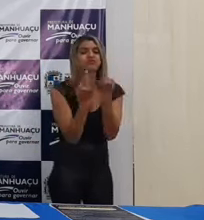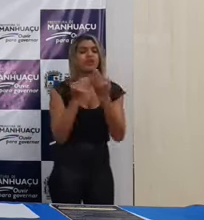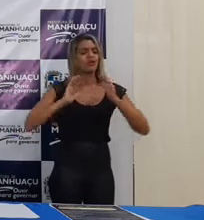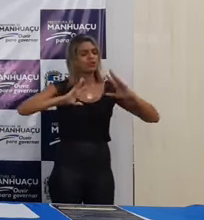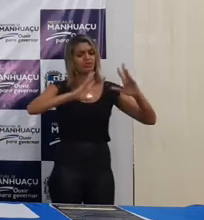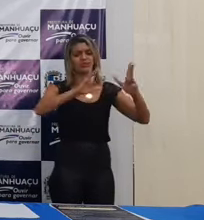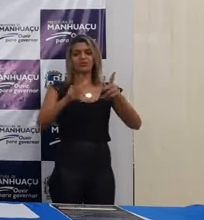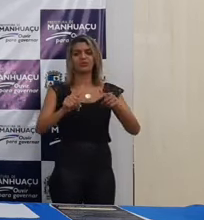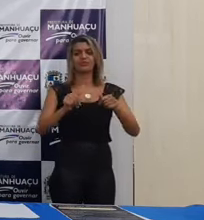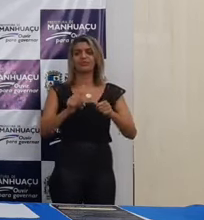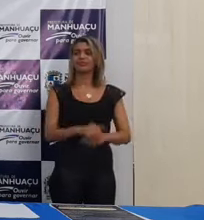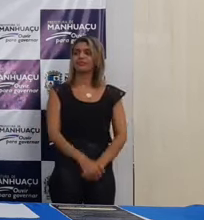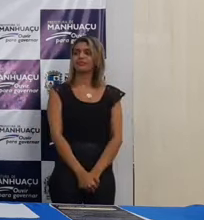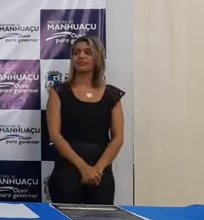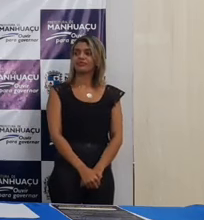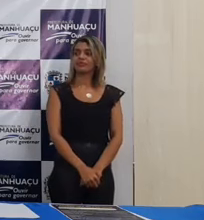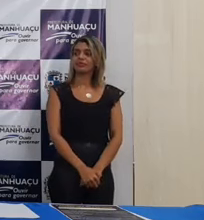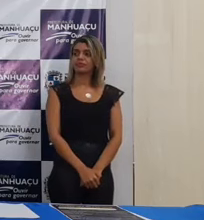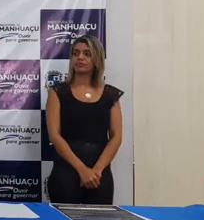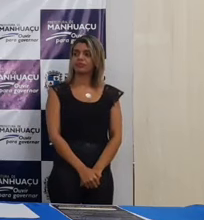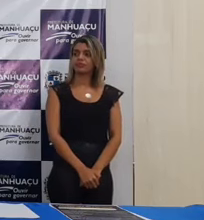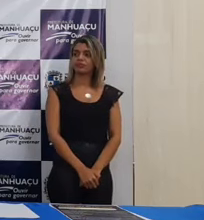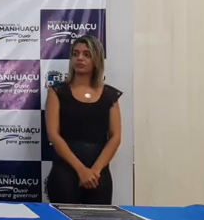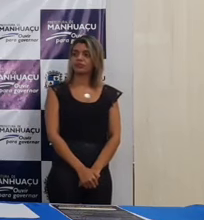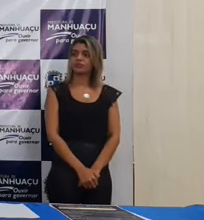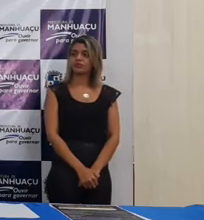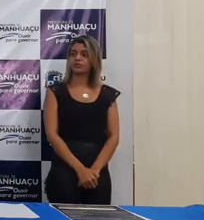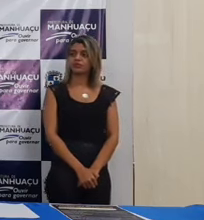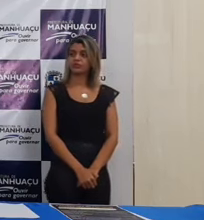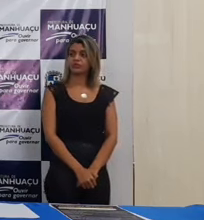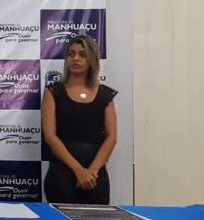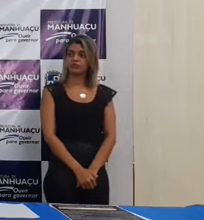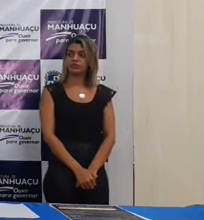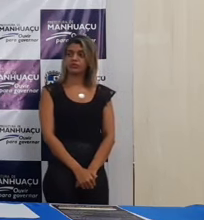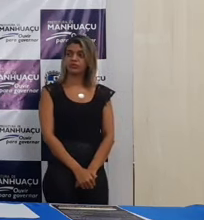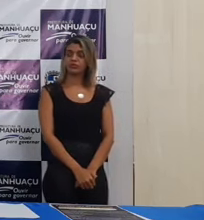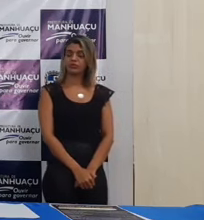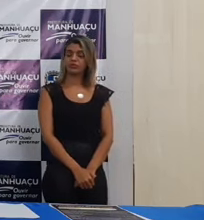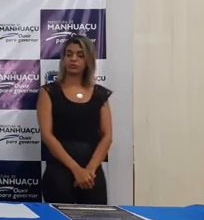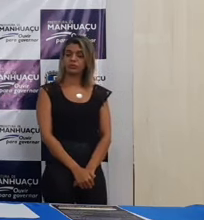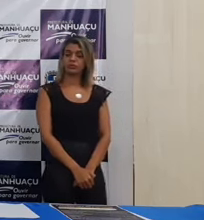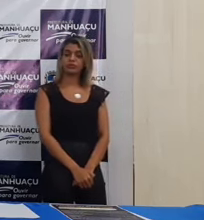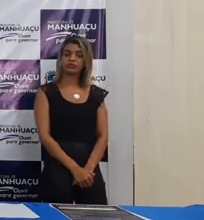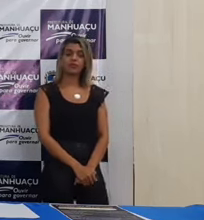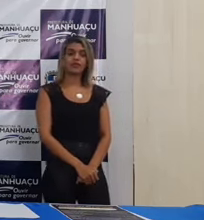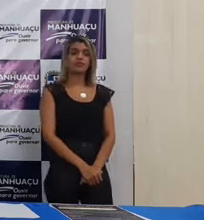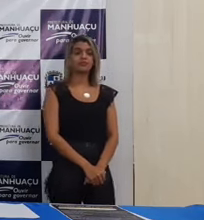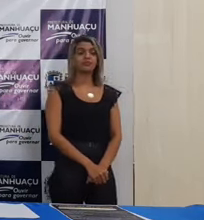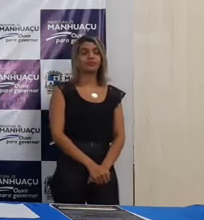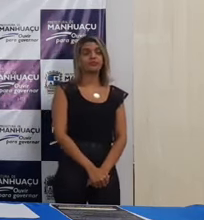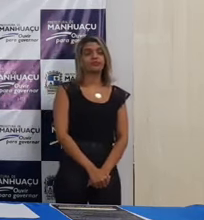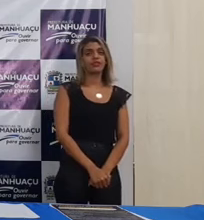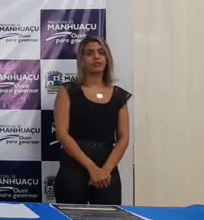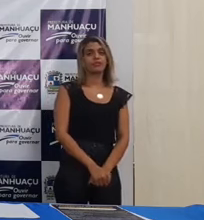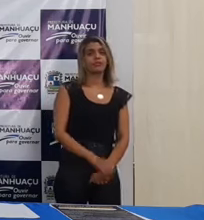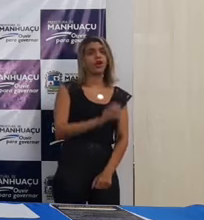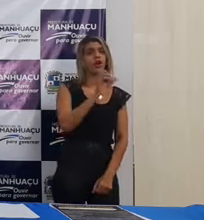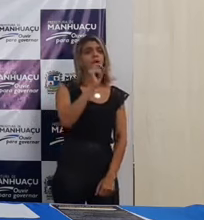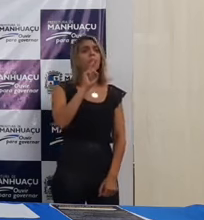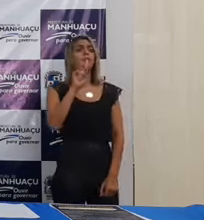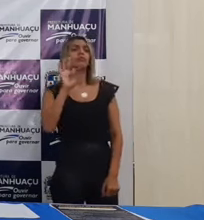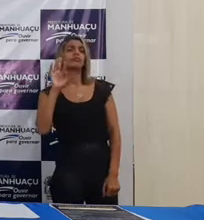transtornos. Alguns municípios decidiram pela multa, aplicar uma multa em quem desobedecer, em quem não utilizar a máscara.